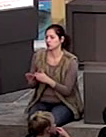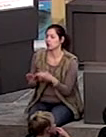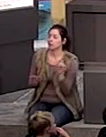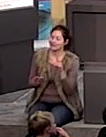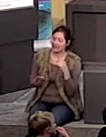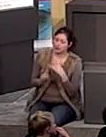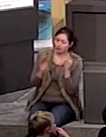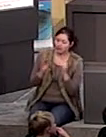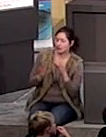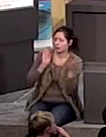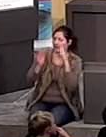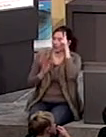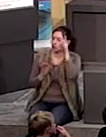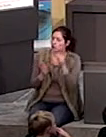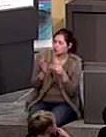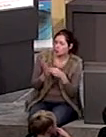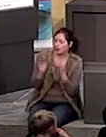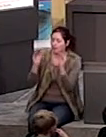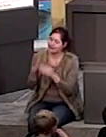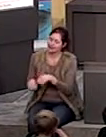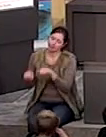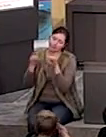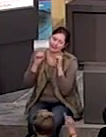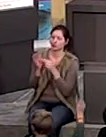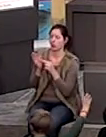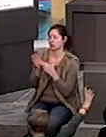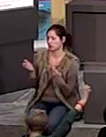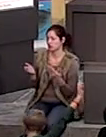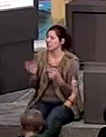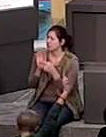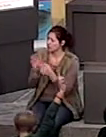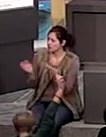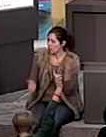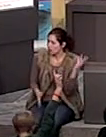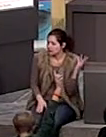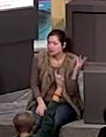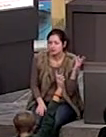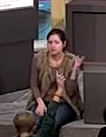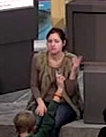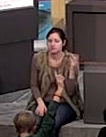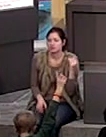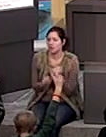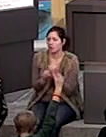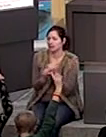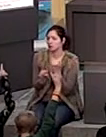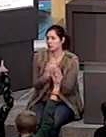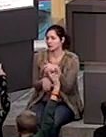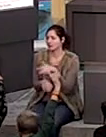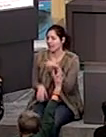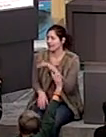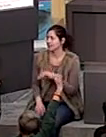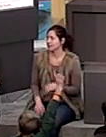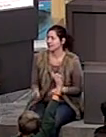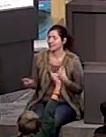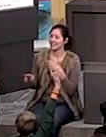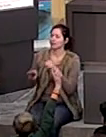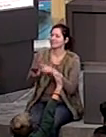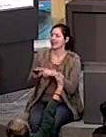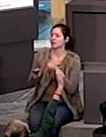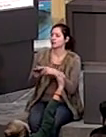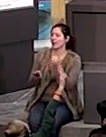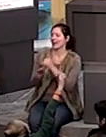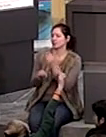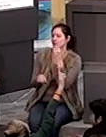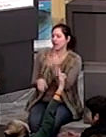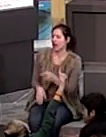nodig heb in een ziekenhuis, et cetera. Ja? Dit is dus echt een voorbeeld van arbeidsproductiviteit. Ik heb nog tijd voor een laatste vraag. Voor een laatste